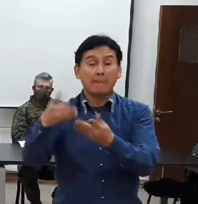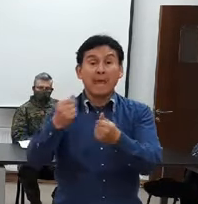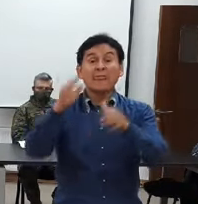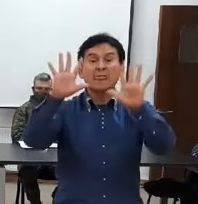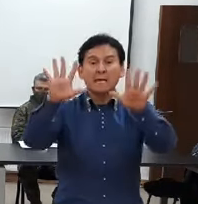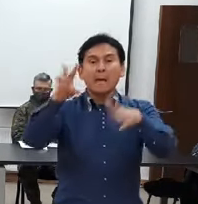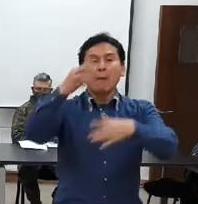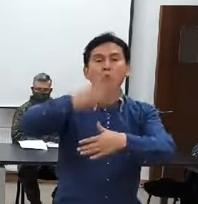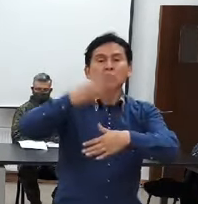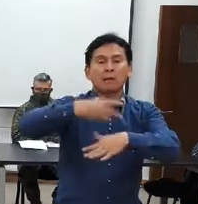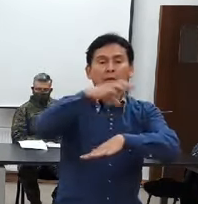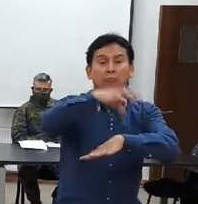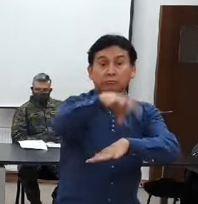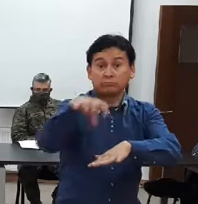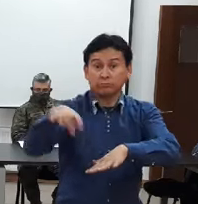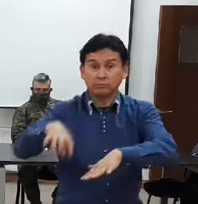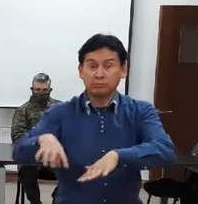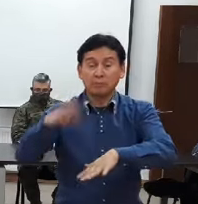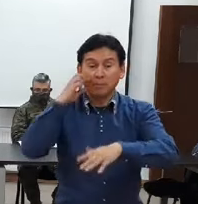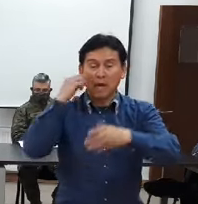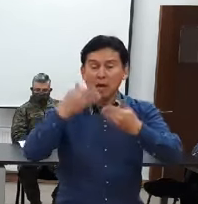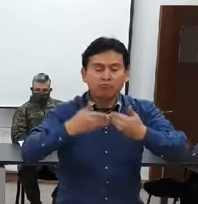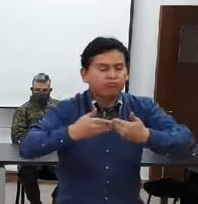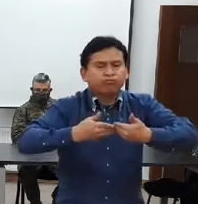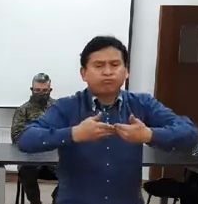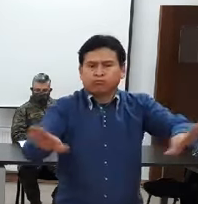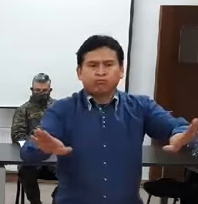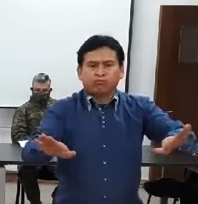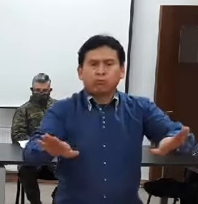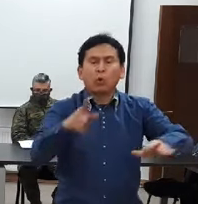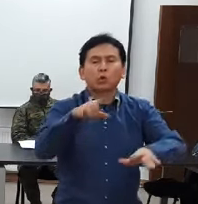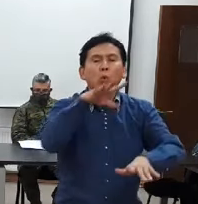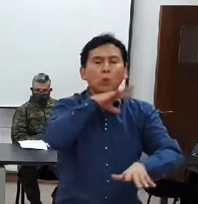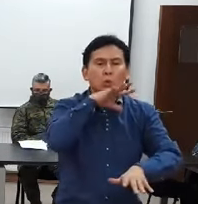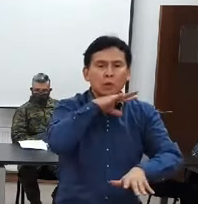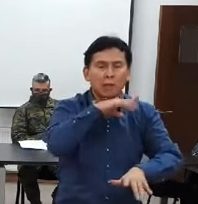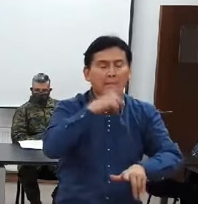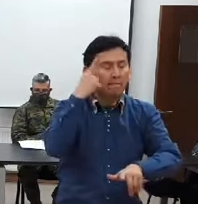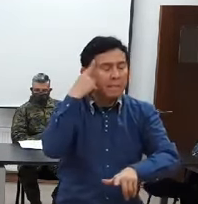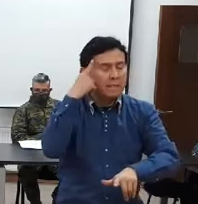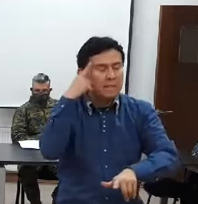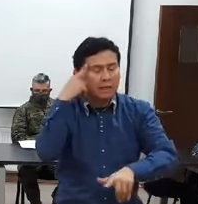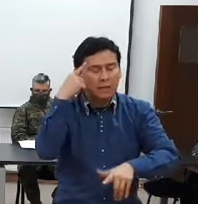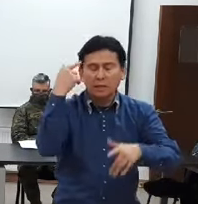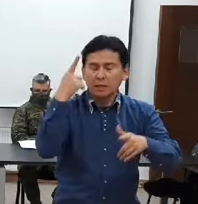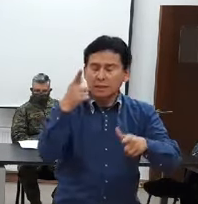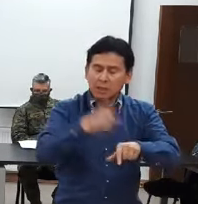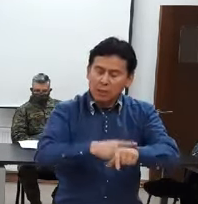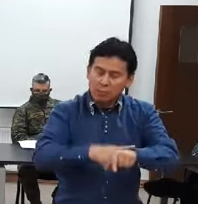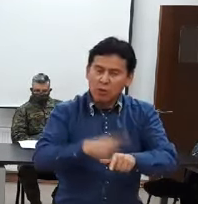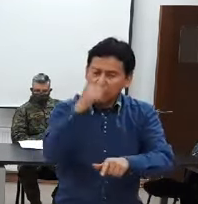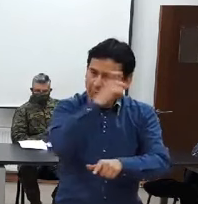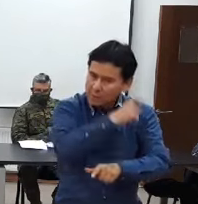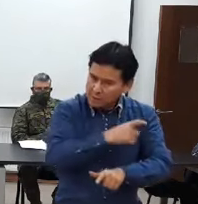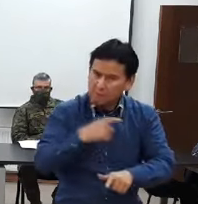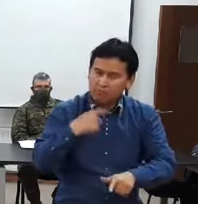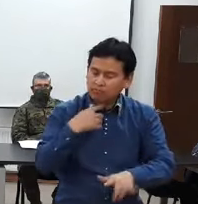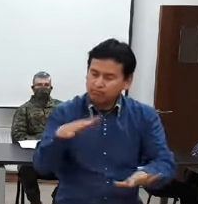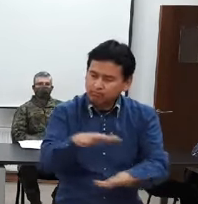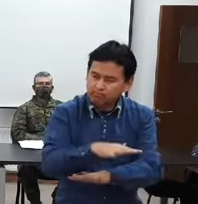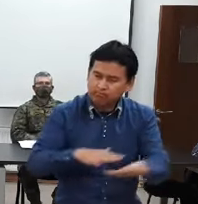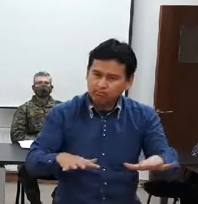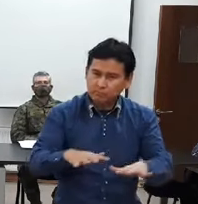municipios de nuestra región para libre disposición o libre uso, pensando en los momentos difíciles que vivimos y para